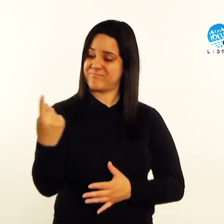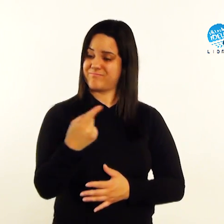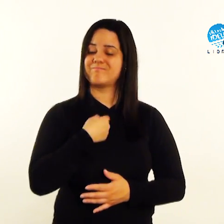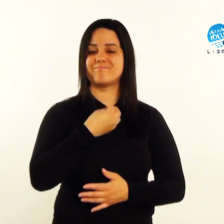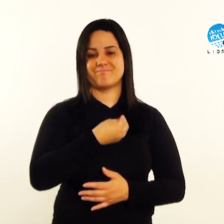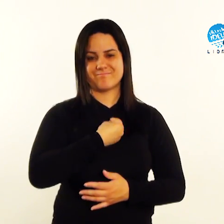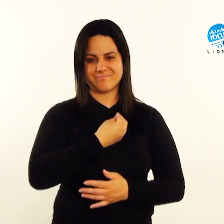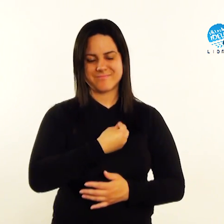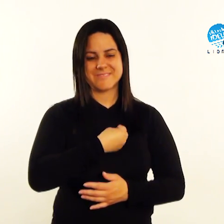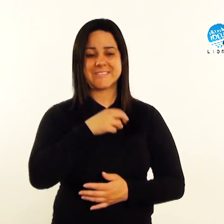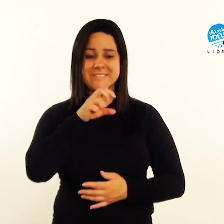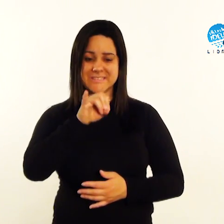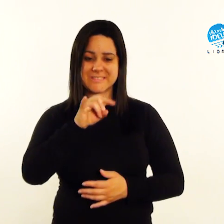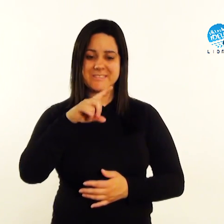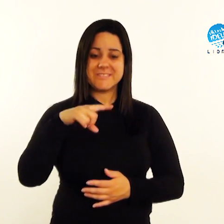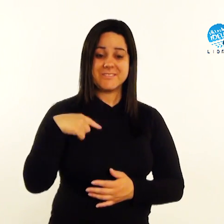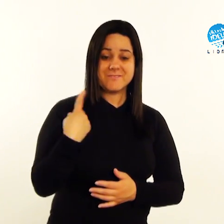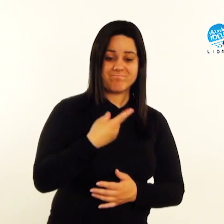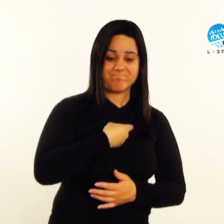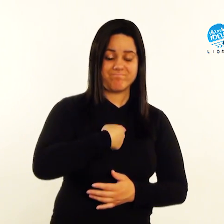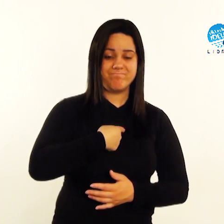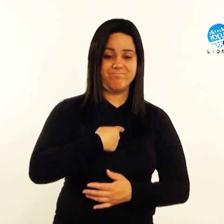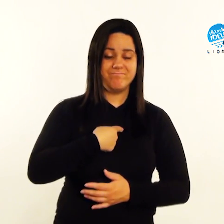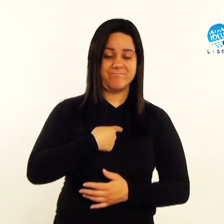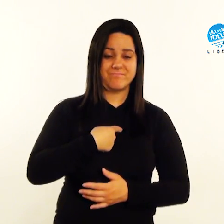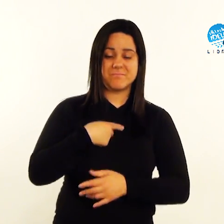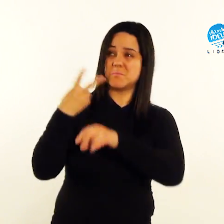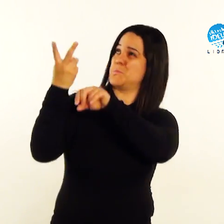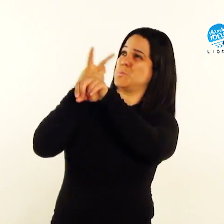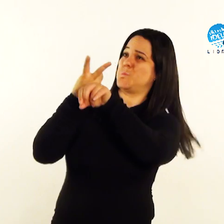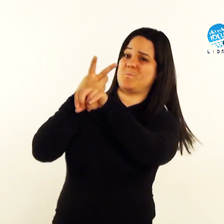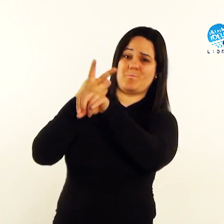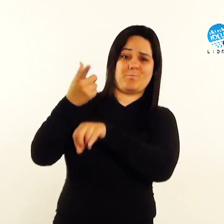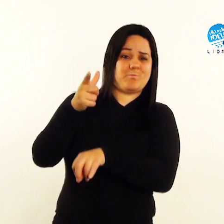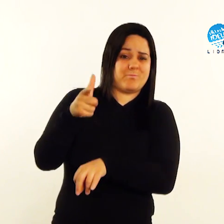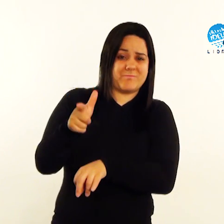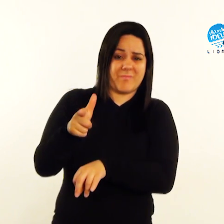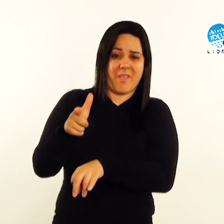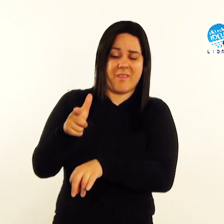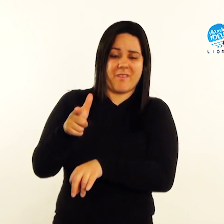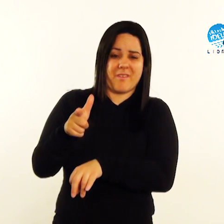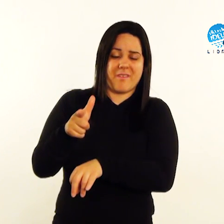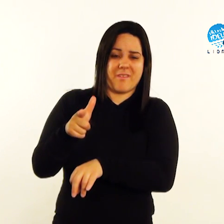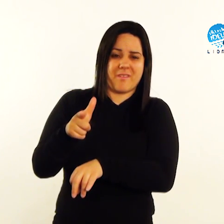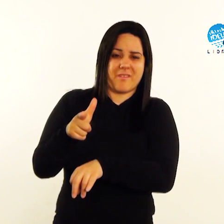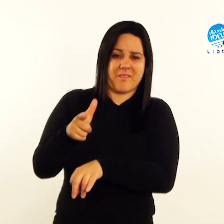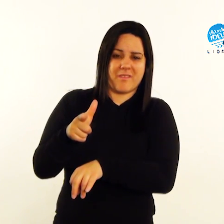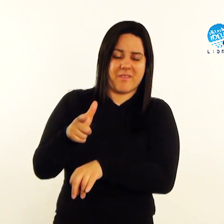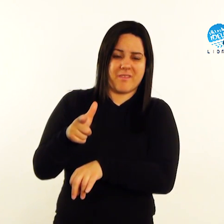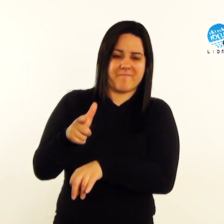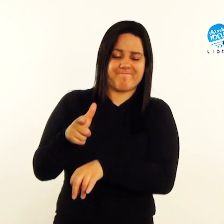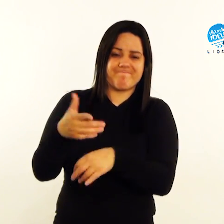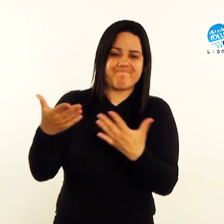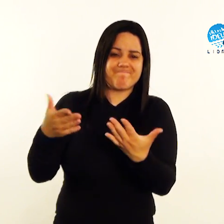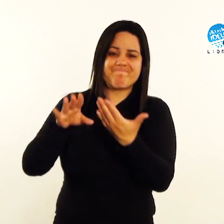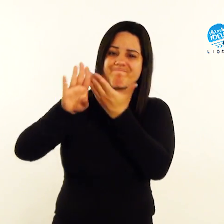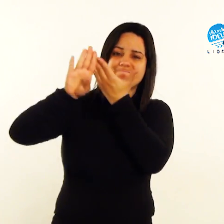nós. E se nós o estivermos buscando de todo o coração, o encontraremos, pois Ele nunca deixou de nos